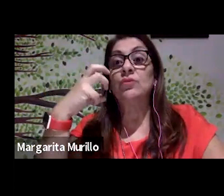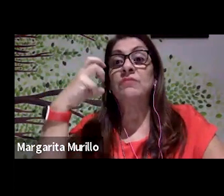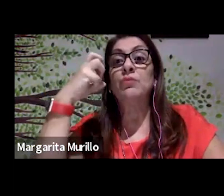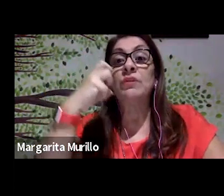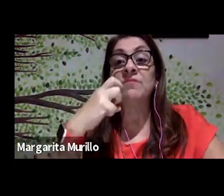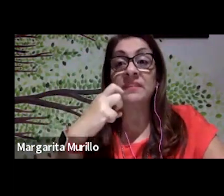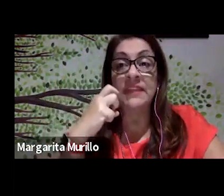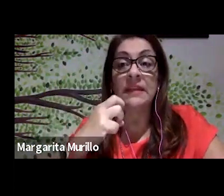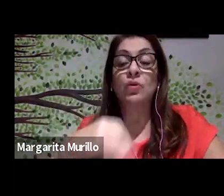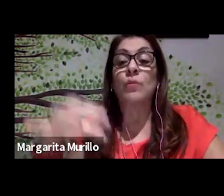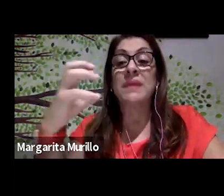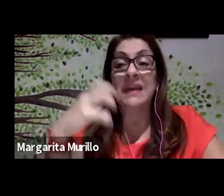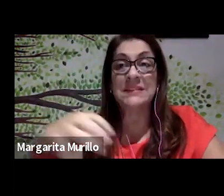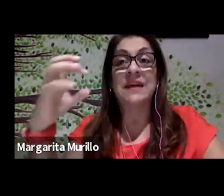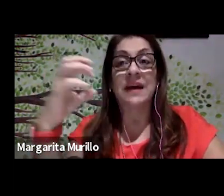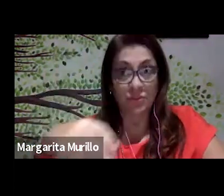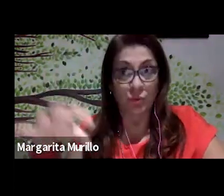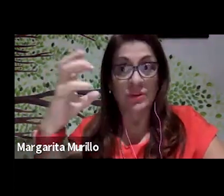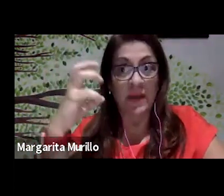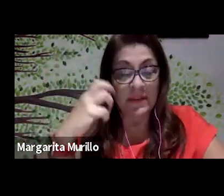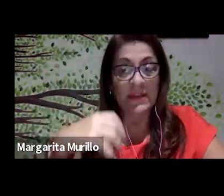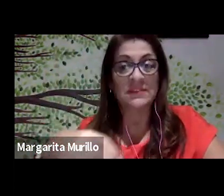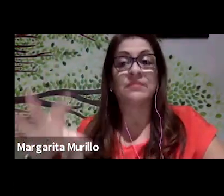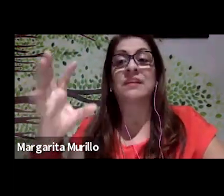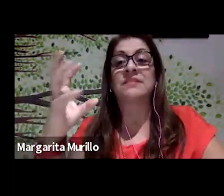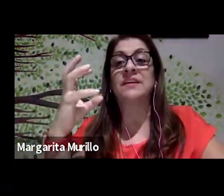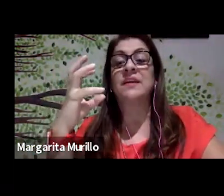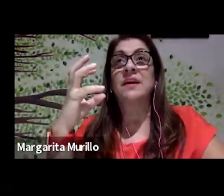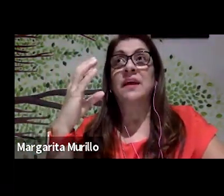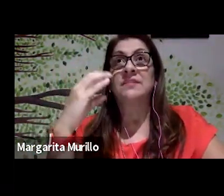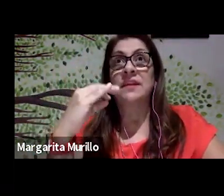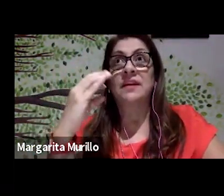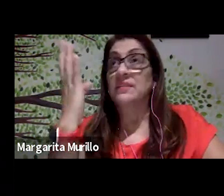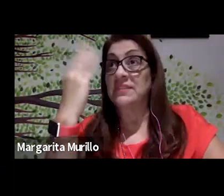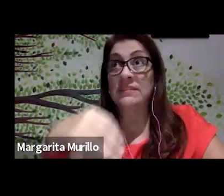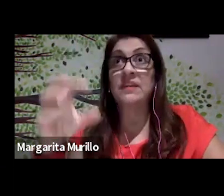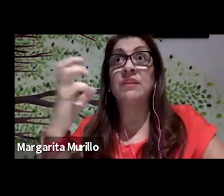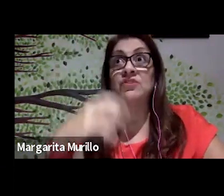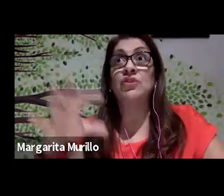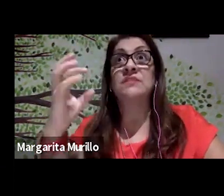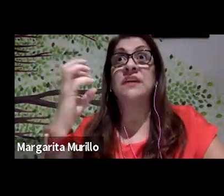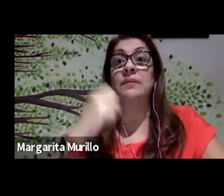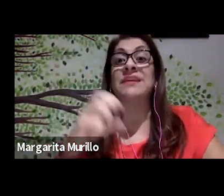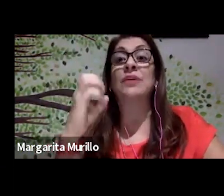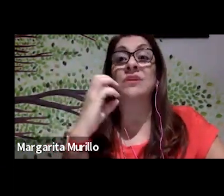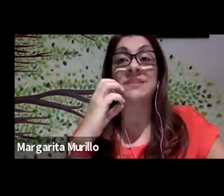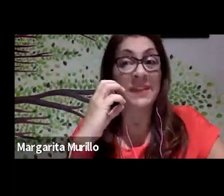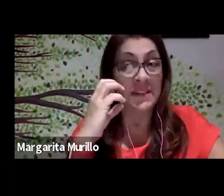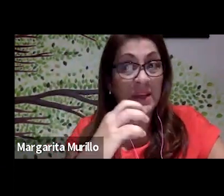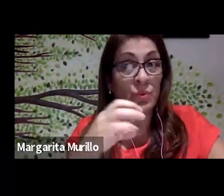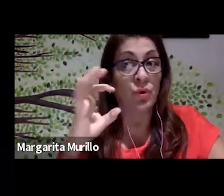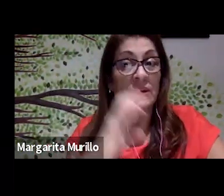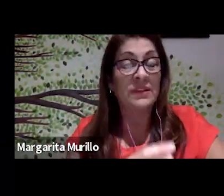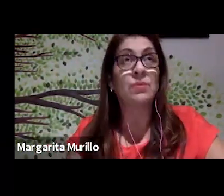esconde detrás de una figura infantil comienza a sobornar y a Renacer establecer relaciones a través de algo que